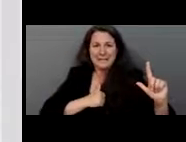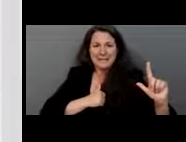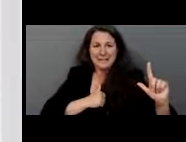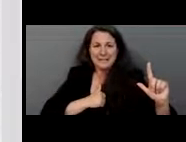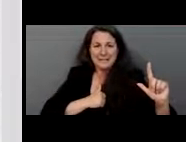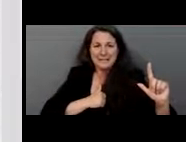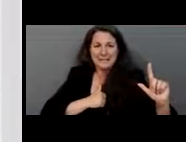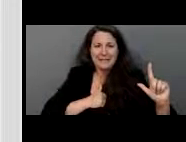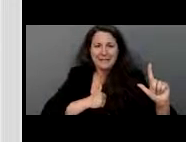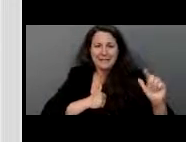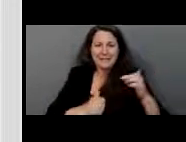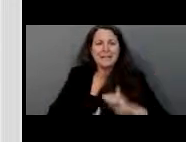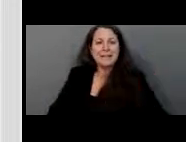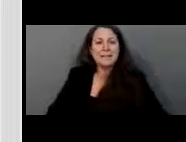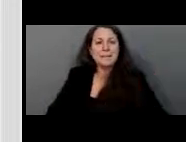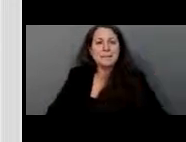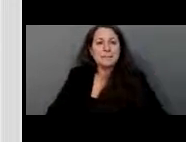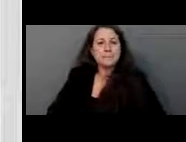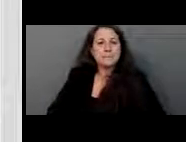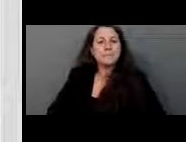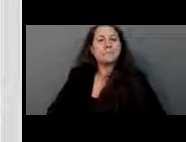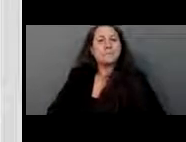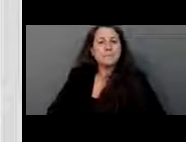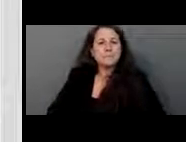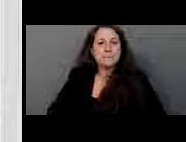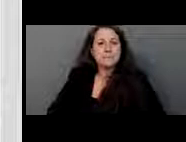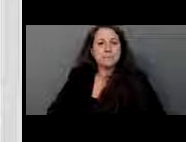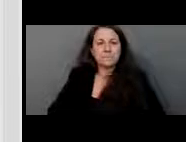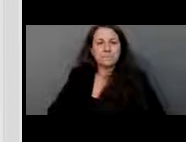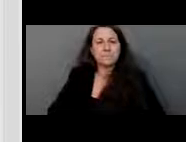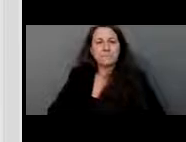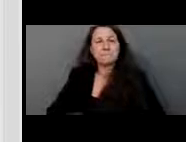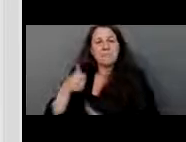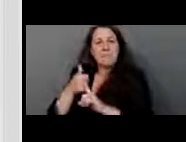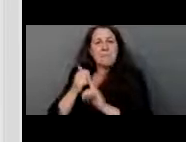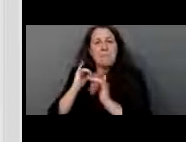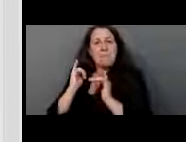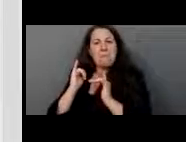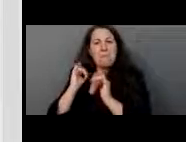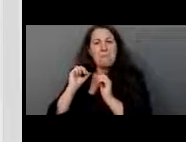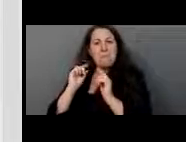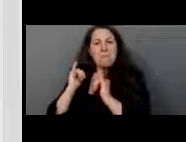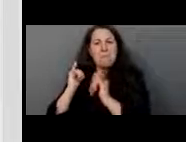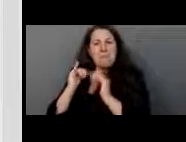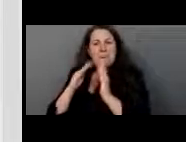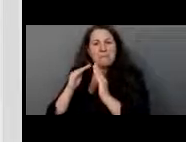dois rétablir. Alors, n'ayant jamais quitté son village,